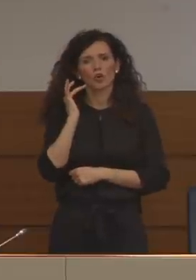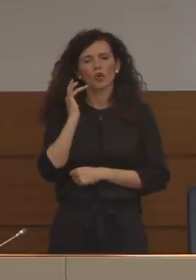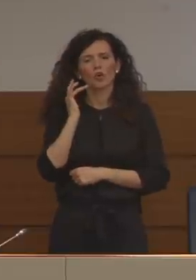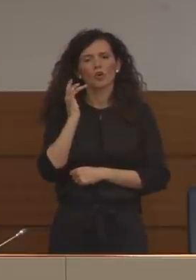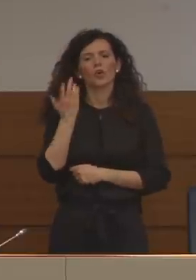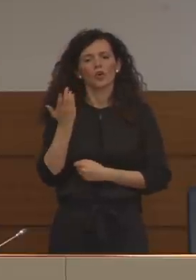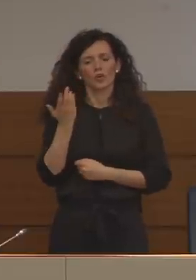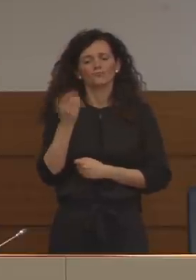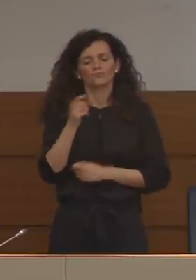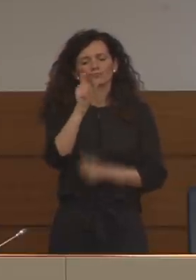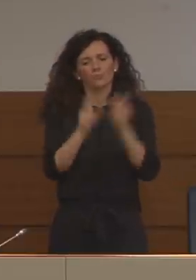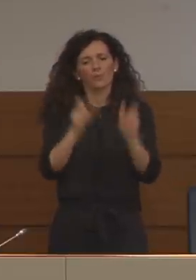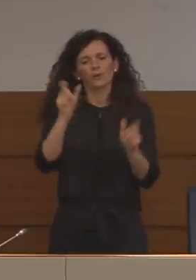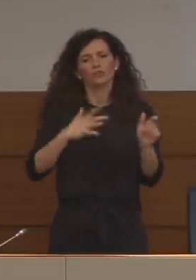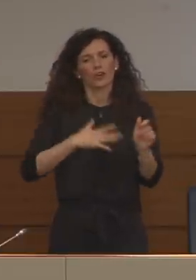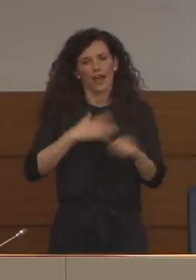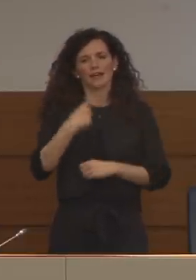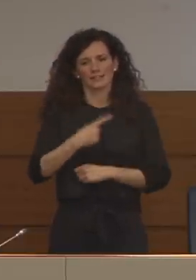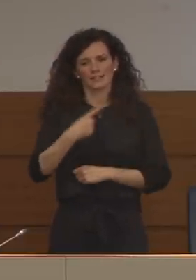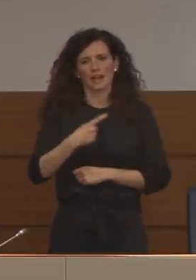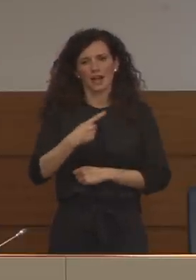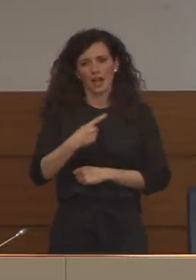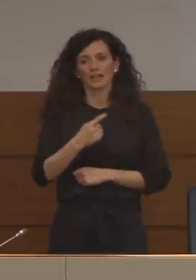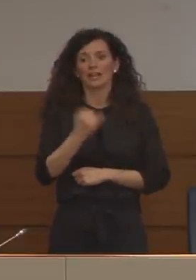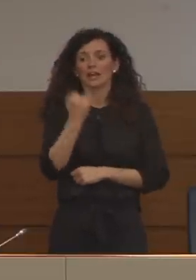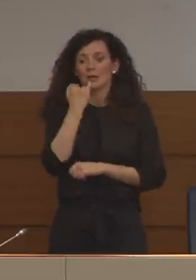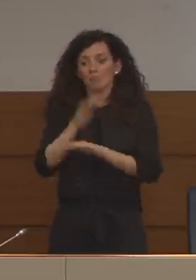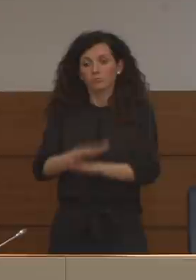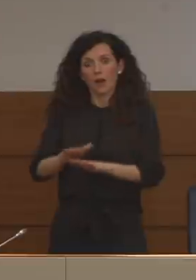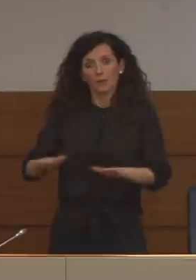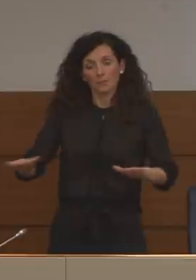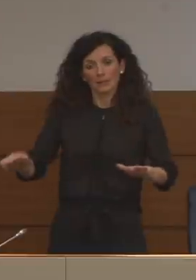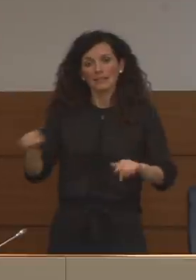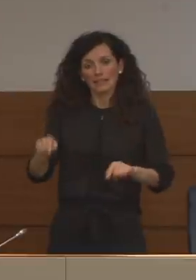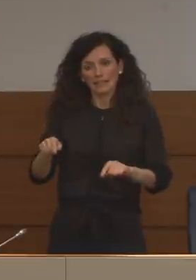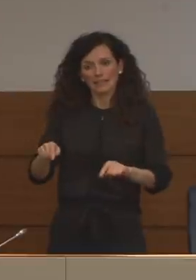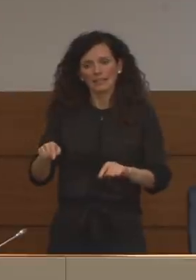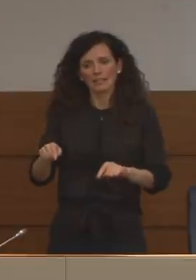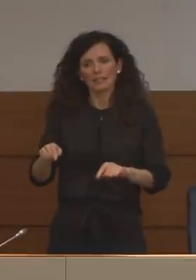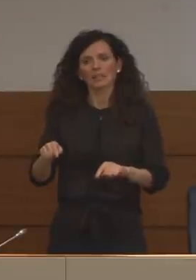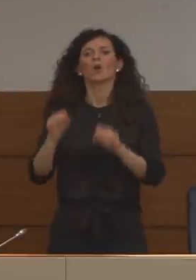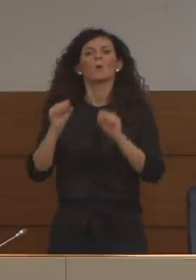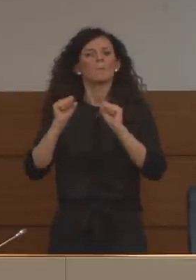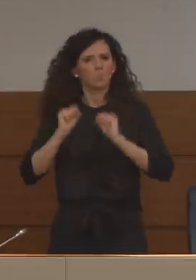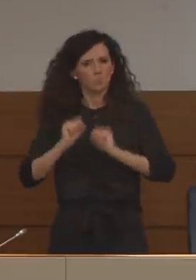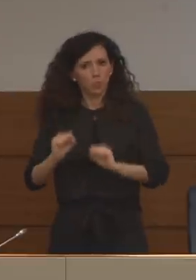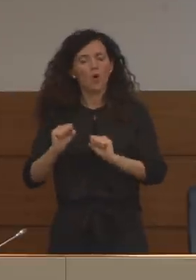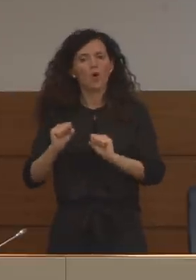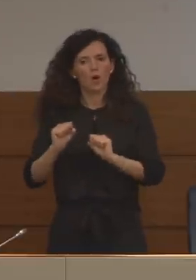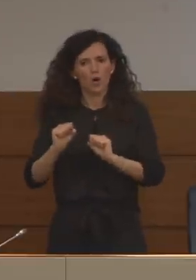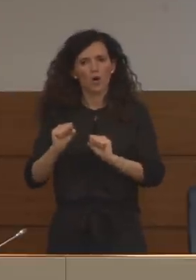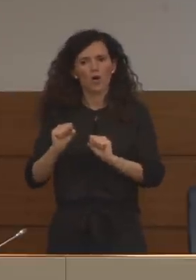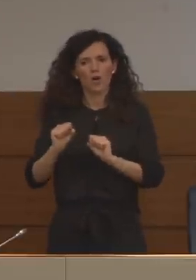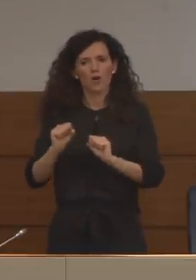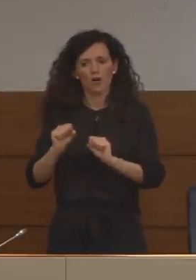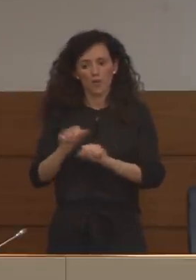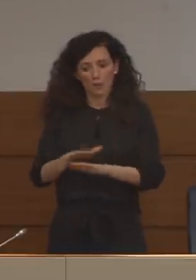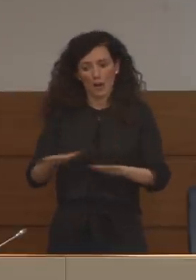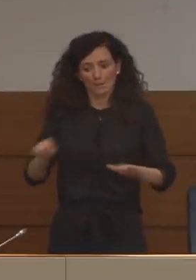persone anziane e i bambini possono infettarsi